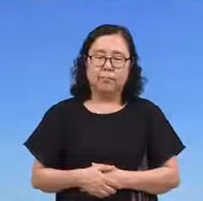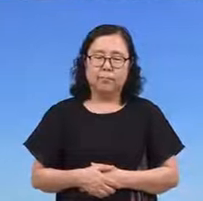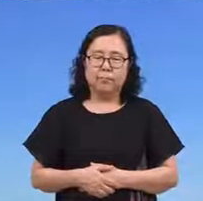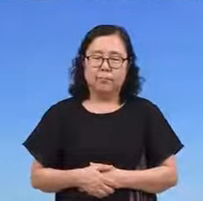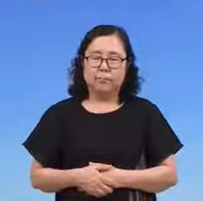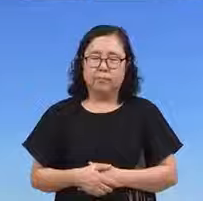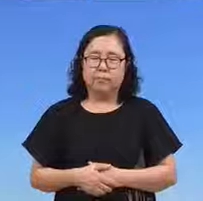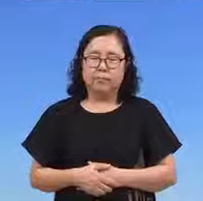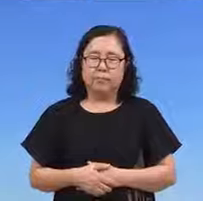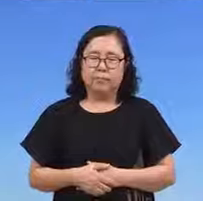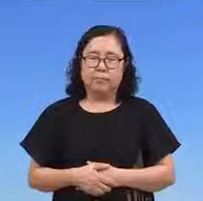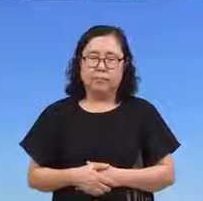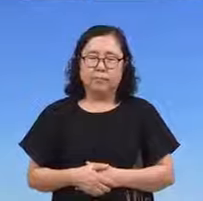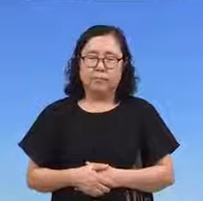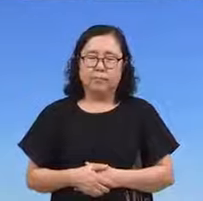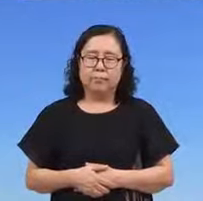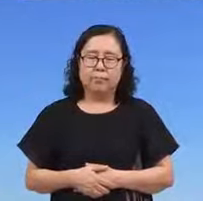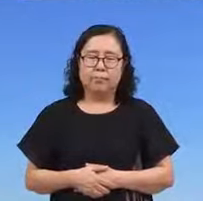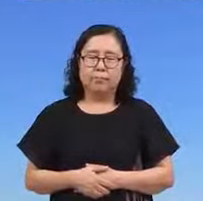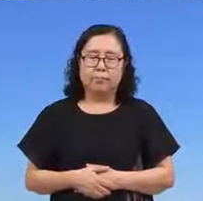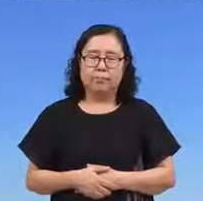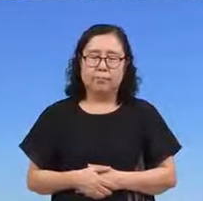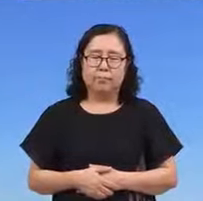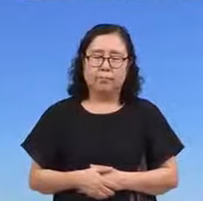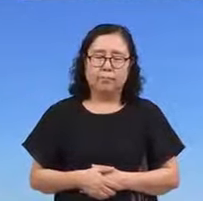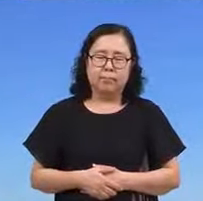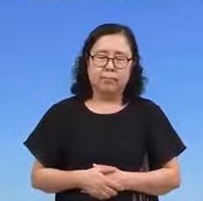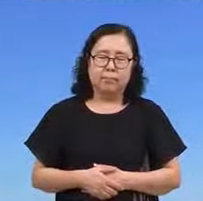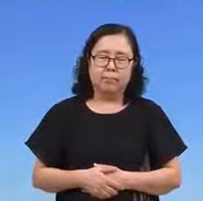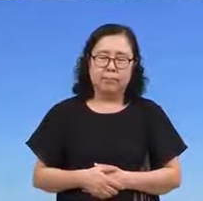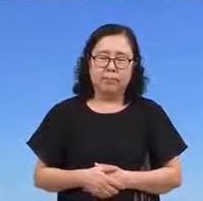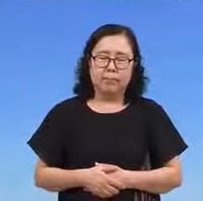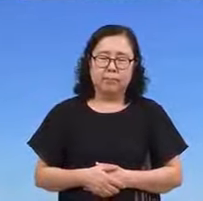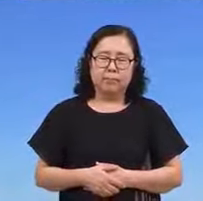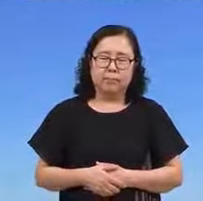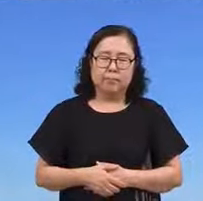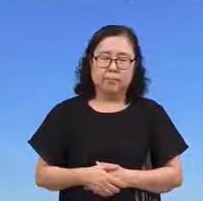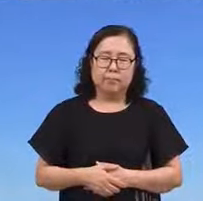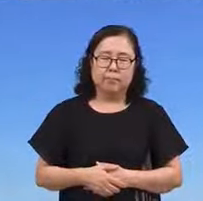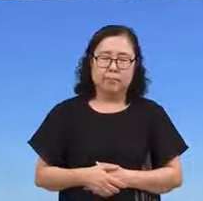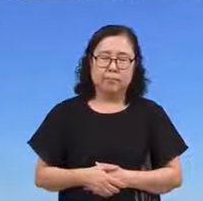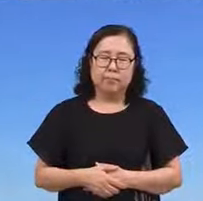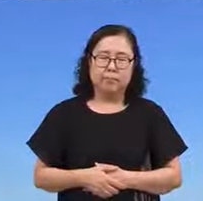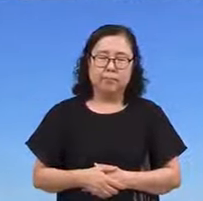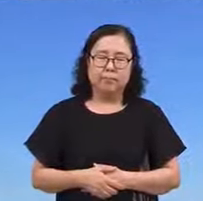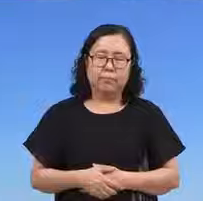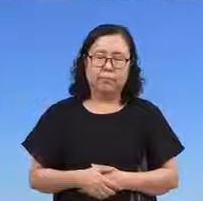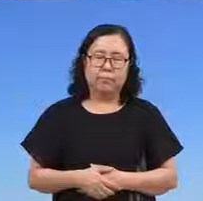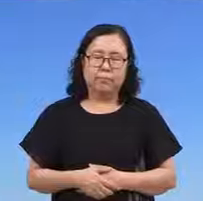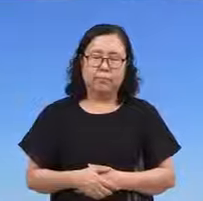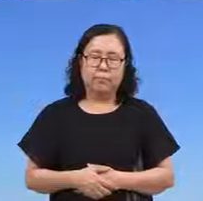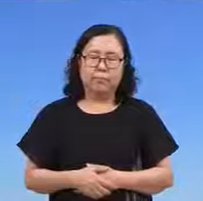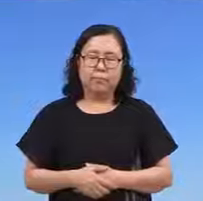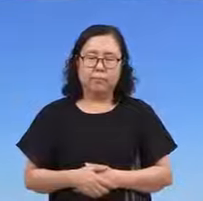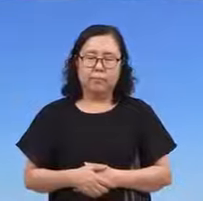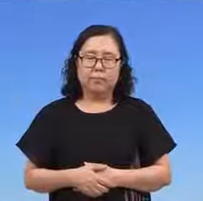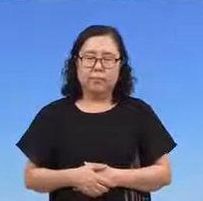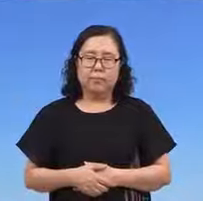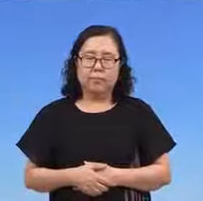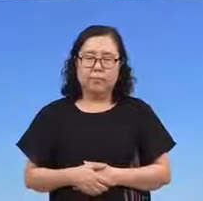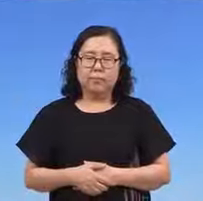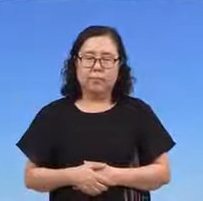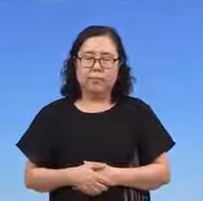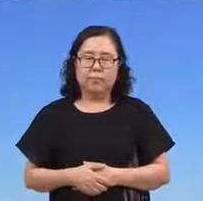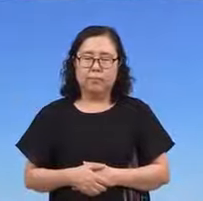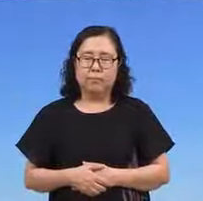발견하는 잘못된 점이 그가 눈에 보이는 형 에서만 400명만 아버지 마음에 온통 집중하며